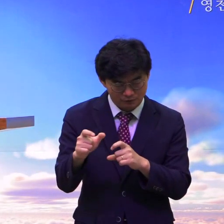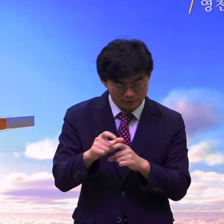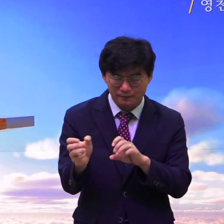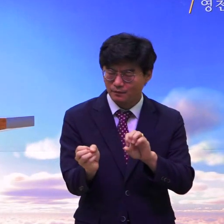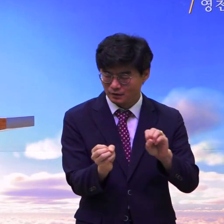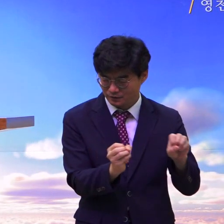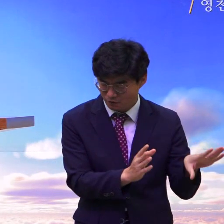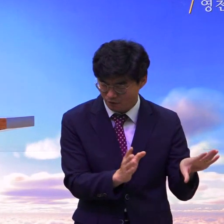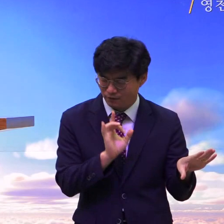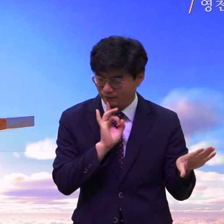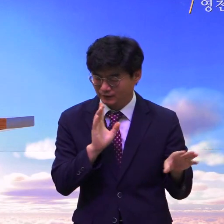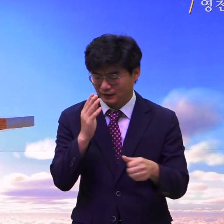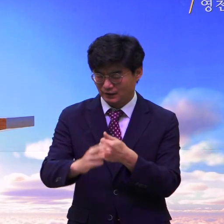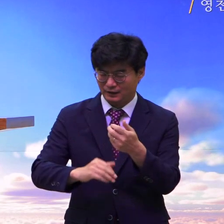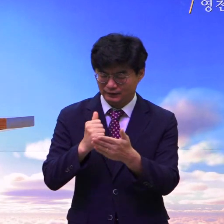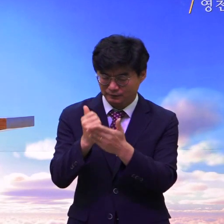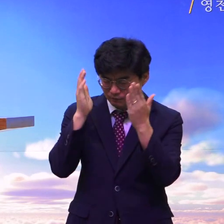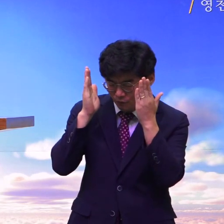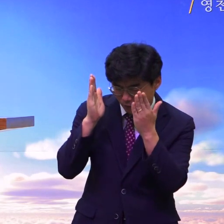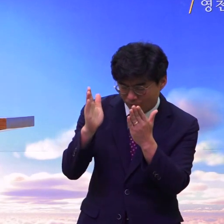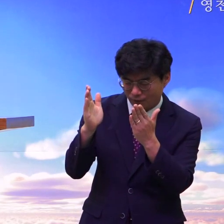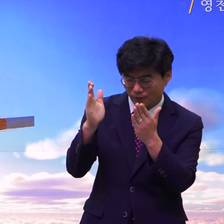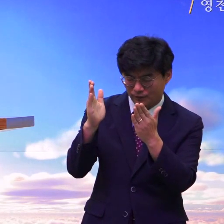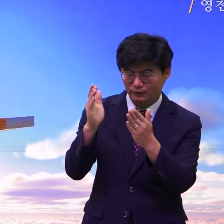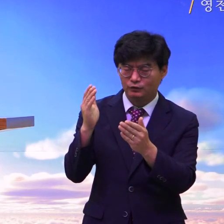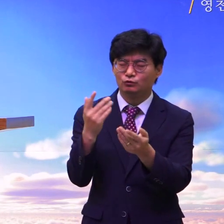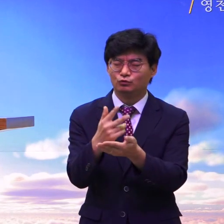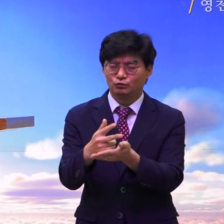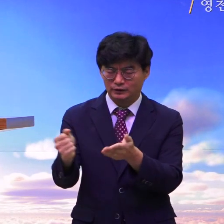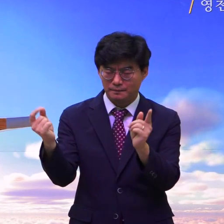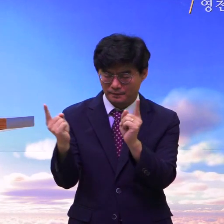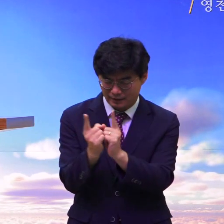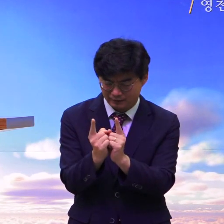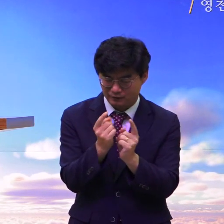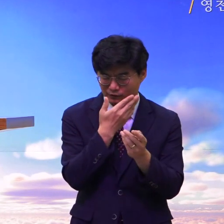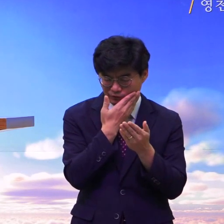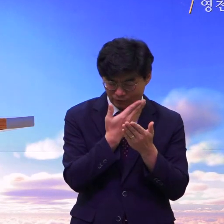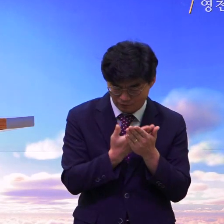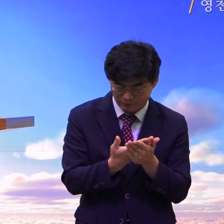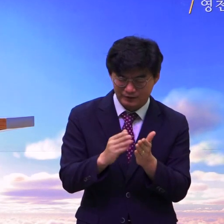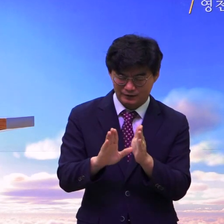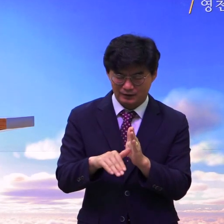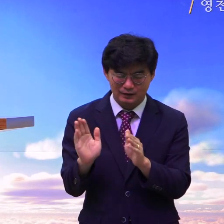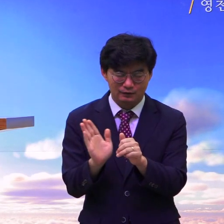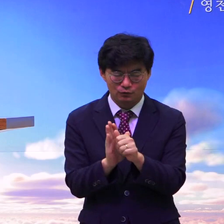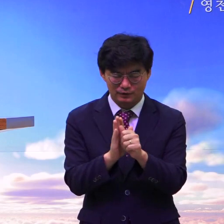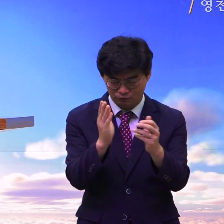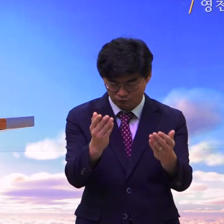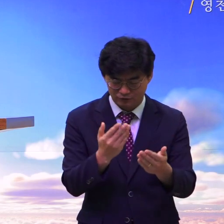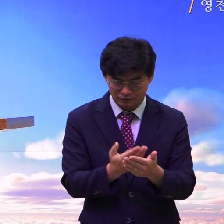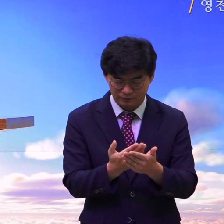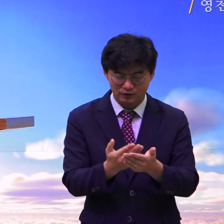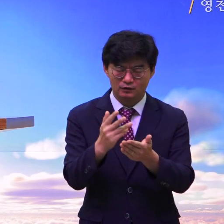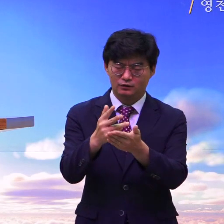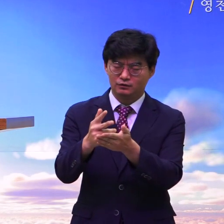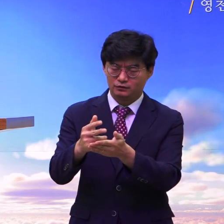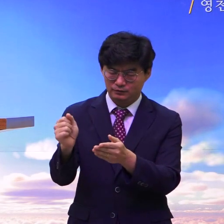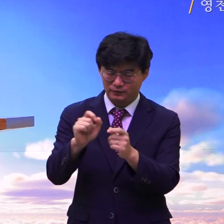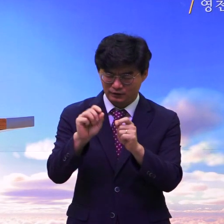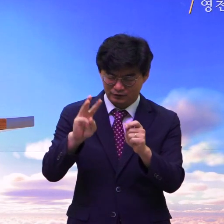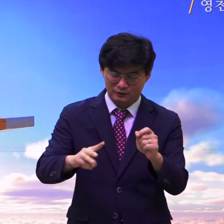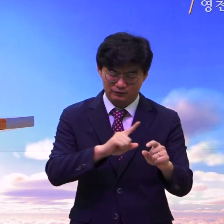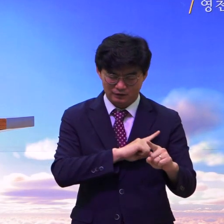하나님만을 생각하면서 주님 만나는 귀한 시간이 되게 하여 주시옵소서. 주님, 영천 제일교회를